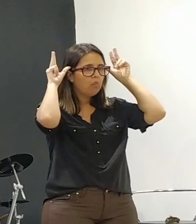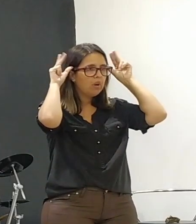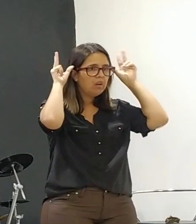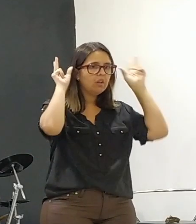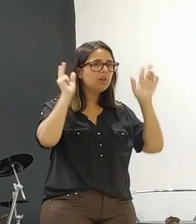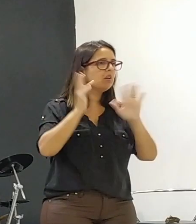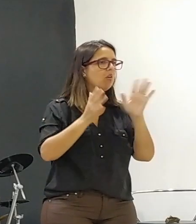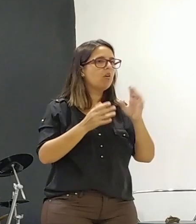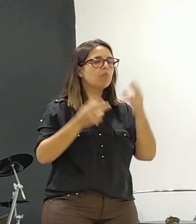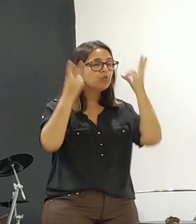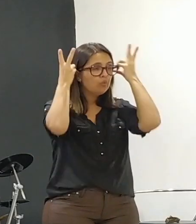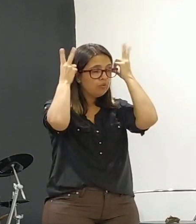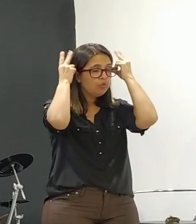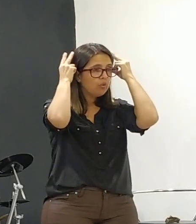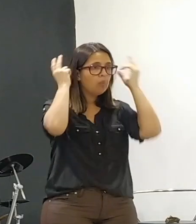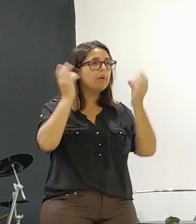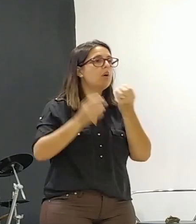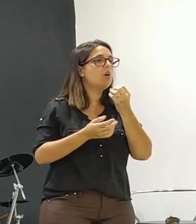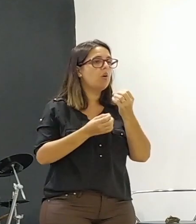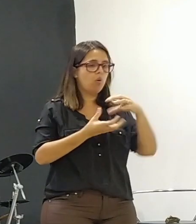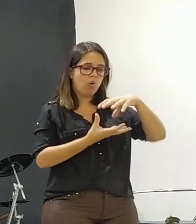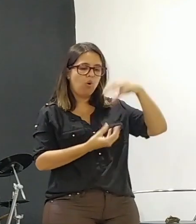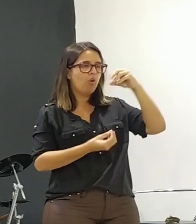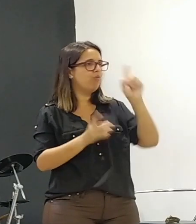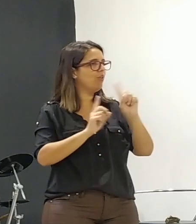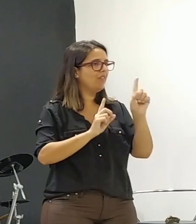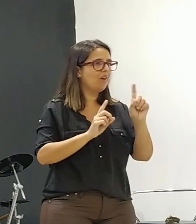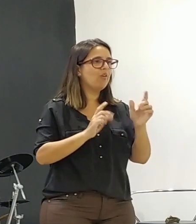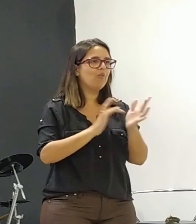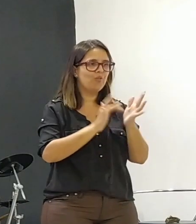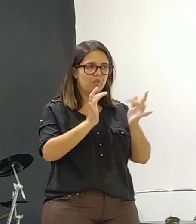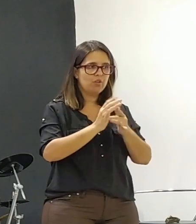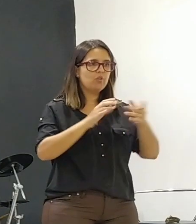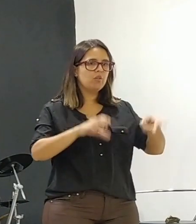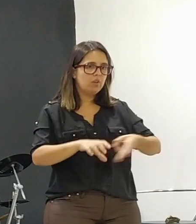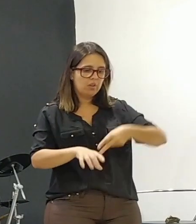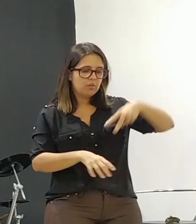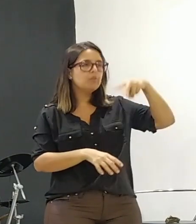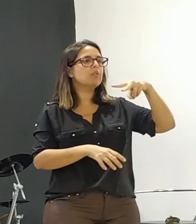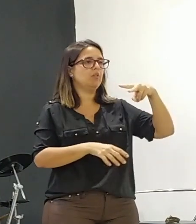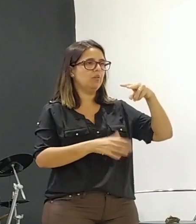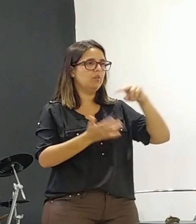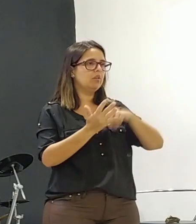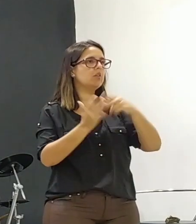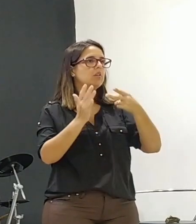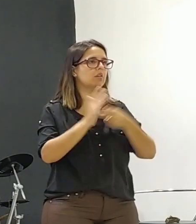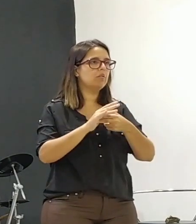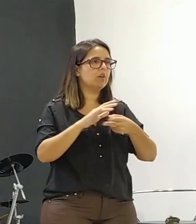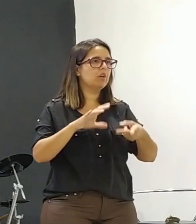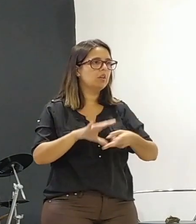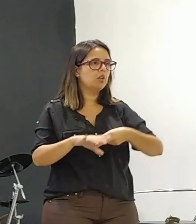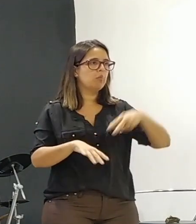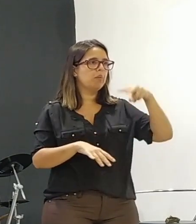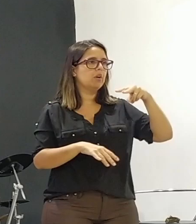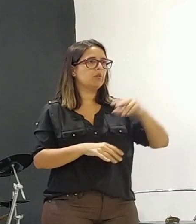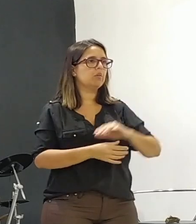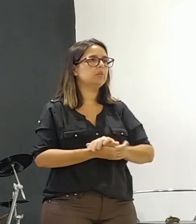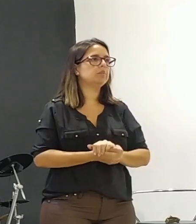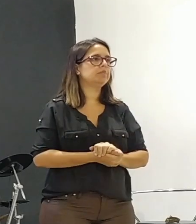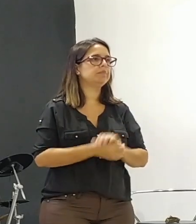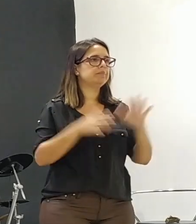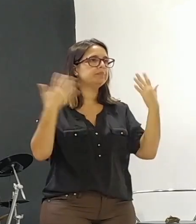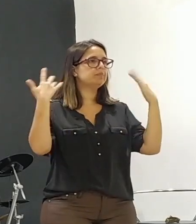ovo, Páscoa é Jesus ressuscitou. Amém? Isso é Páscoa para nós. Pode dar uma salva de palmas para